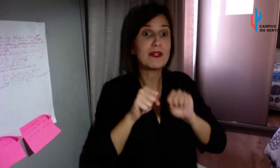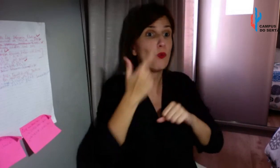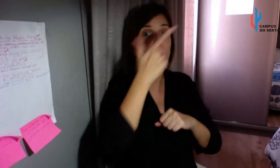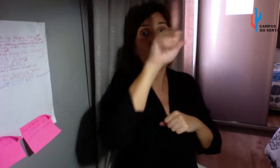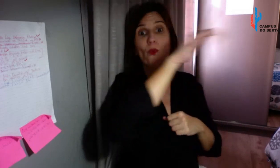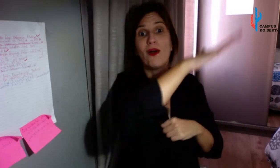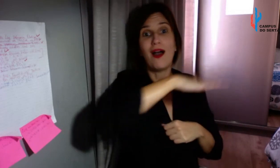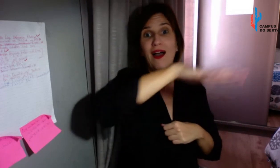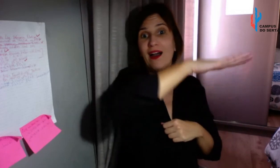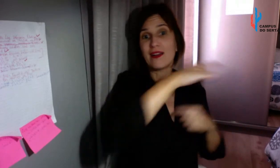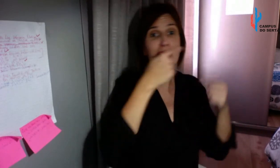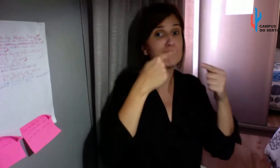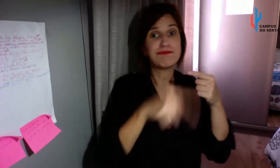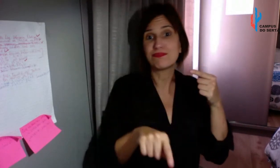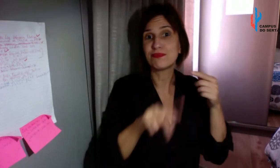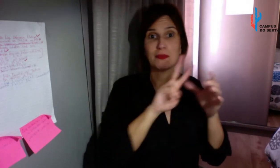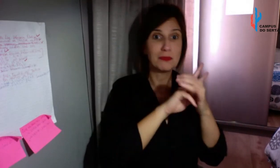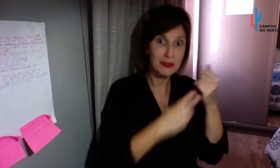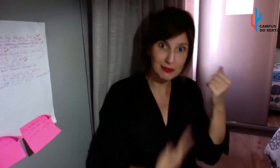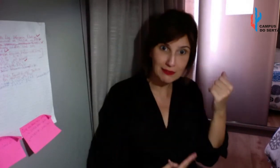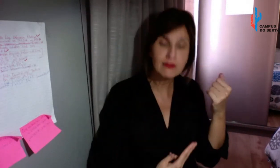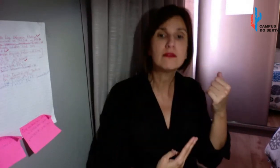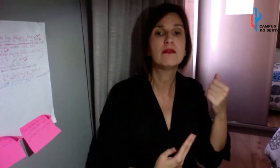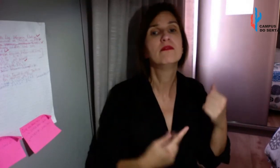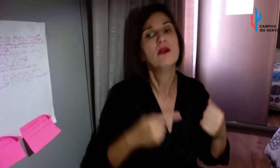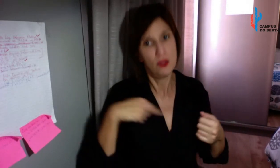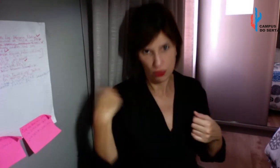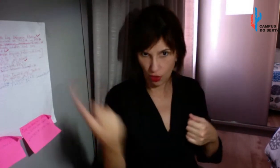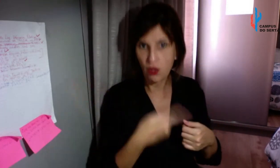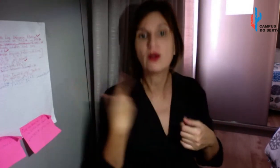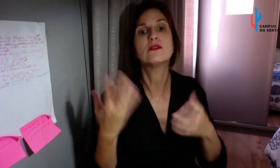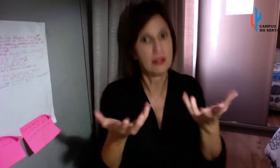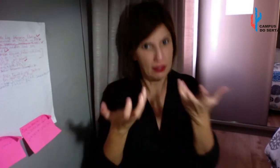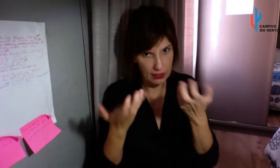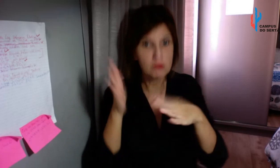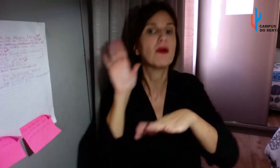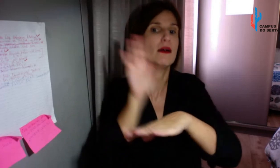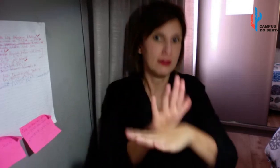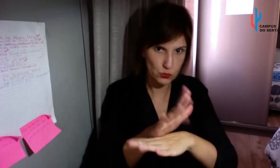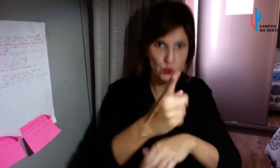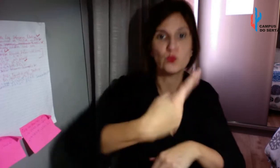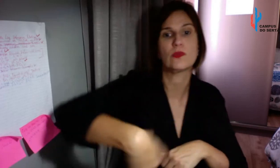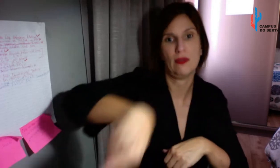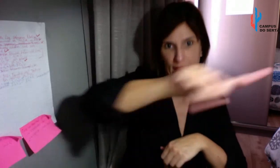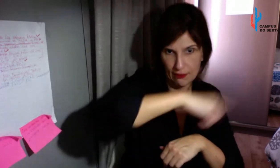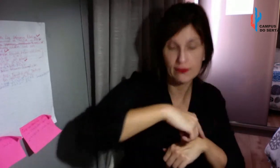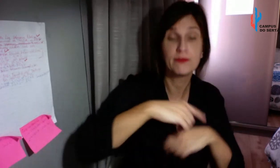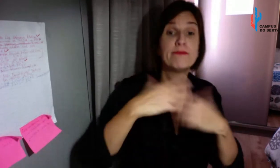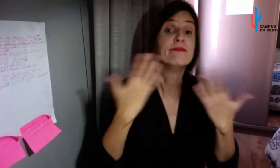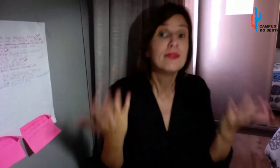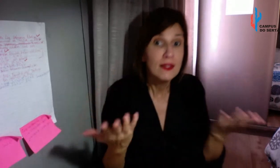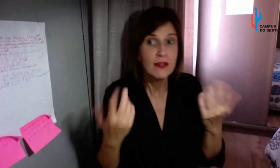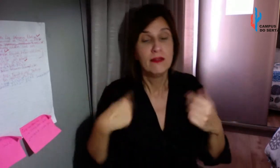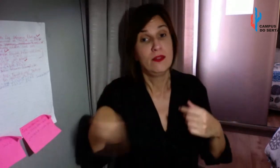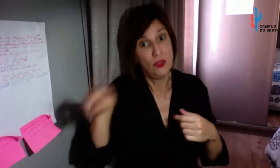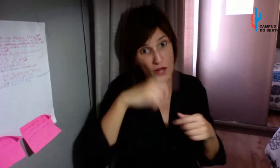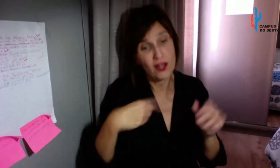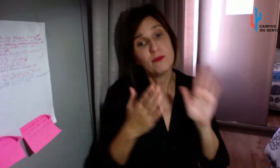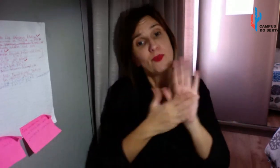porque algumas pessoas já estão formadas há muitos anos ou estão atuando em outras áreas que não a educação bilíngue, e nós queremos